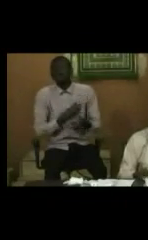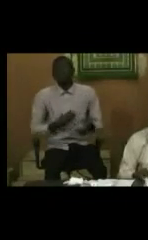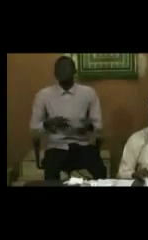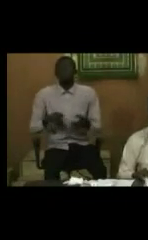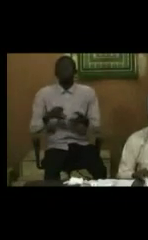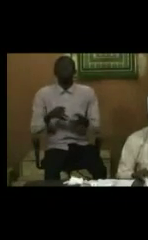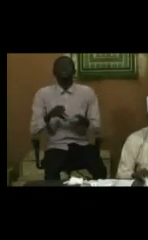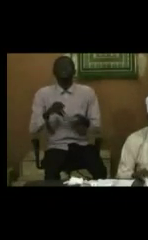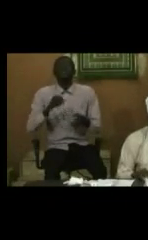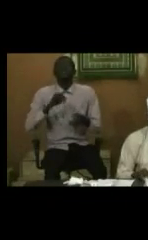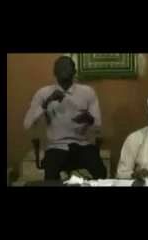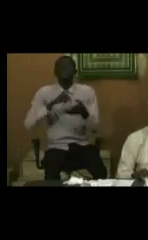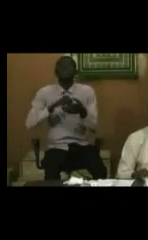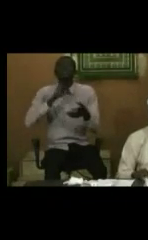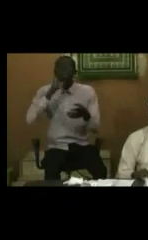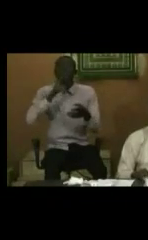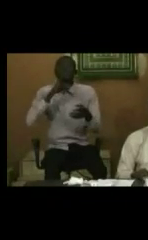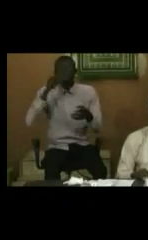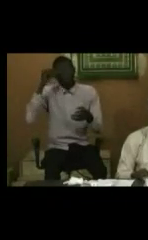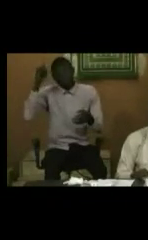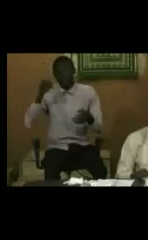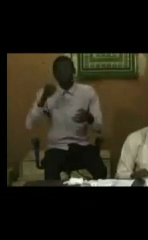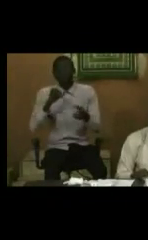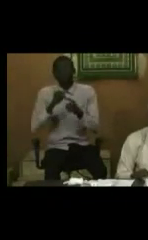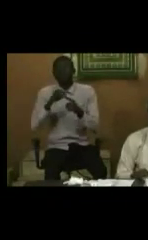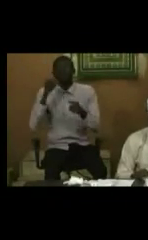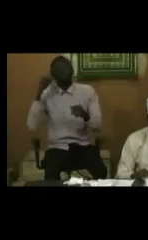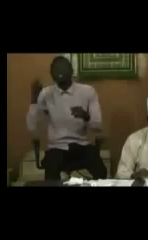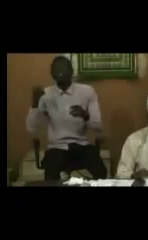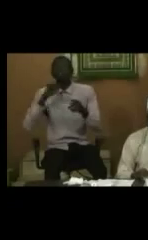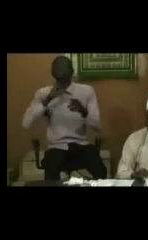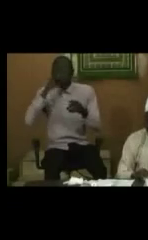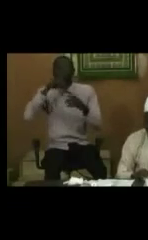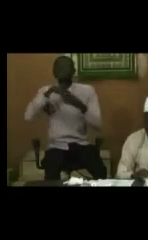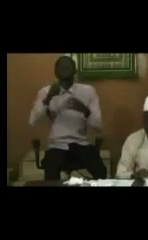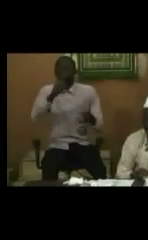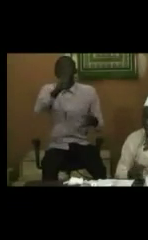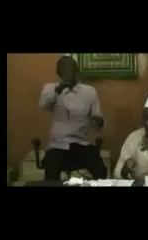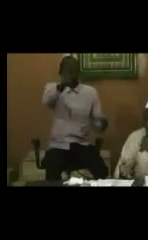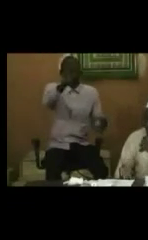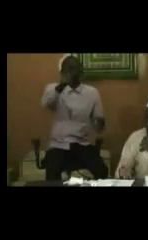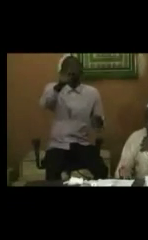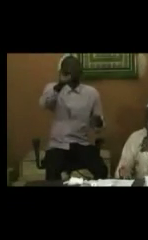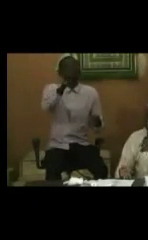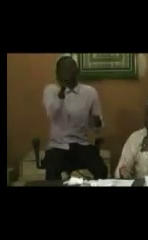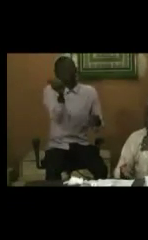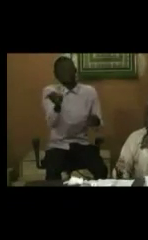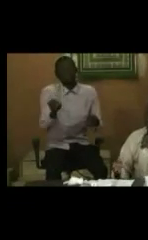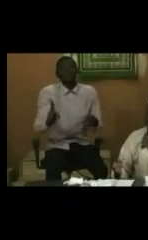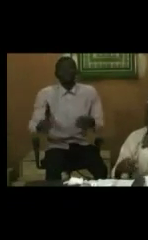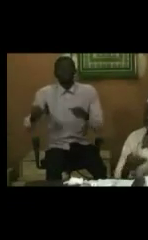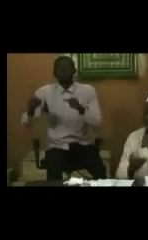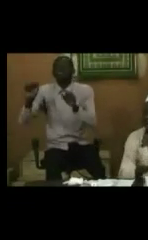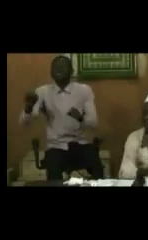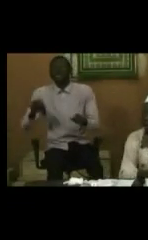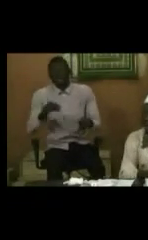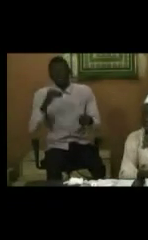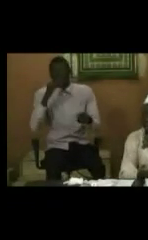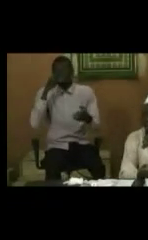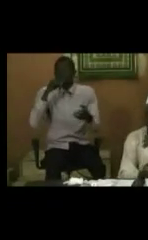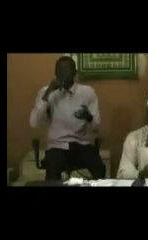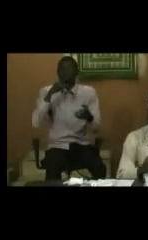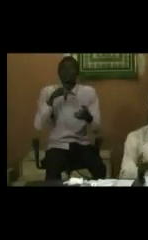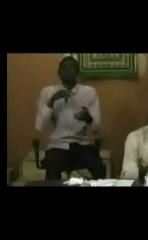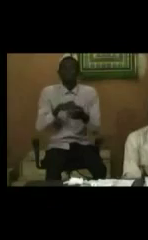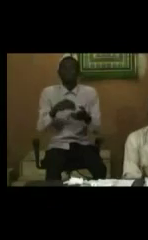o asake si ni o tun ma ke o ni lori re oni je o ni ya nitori bi pe won fi nira ebi kan o ni